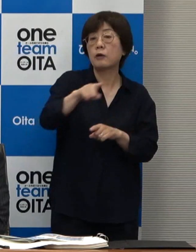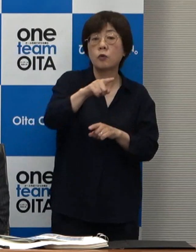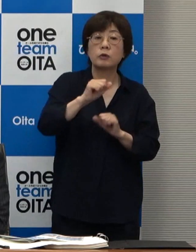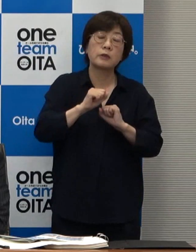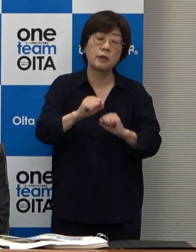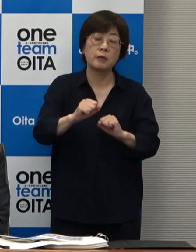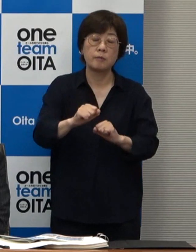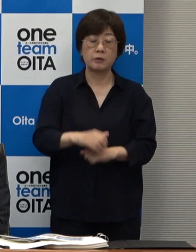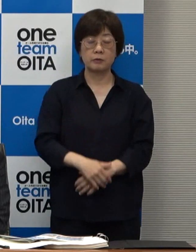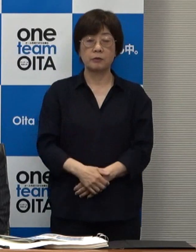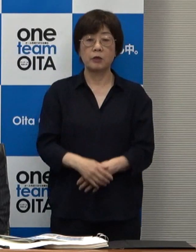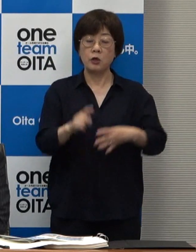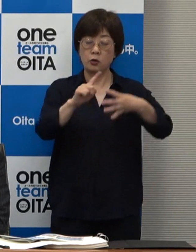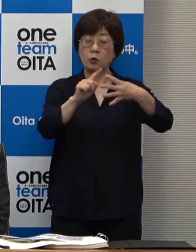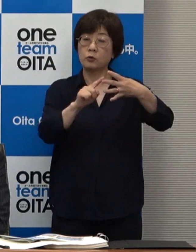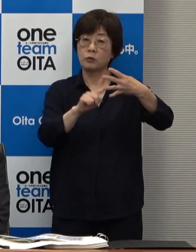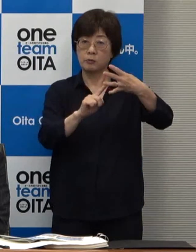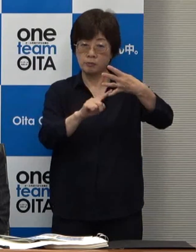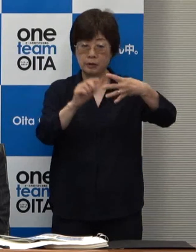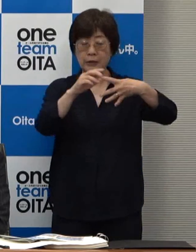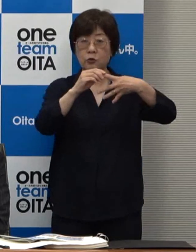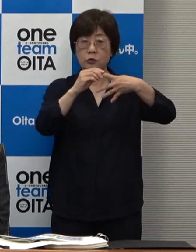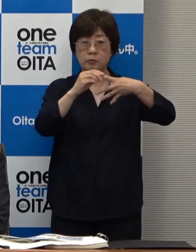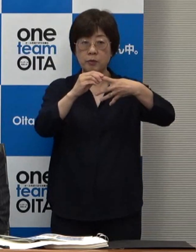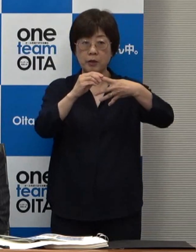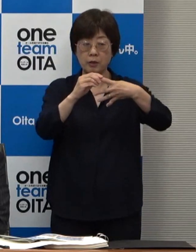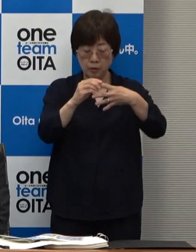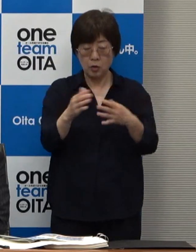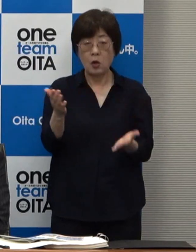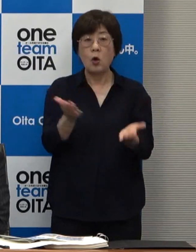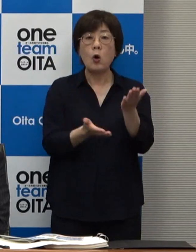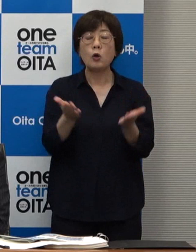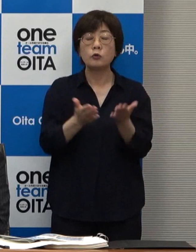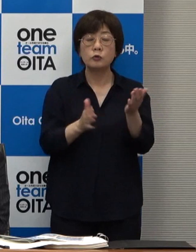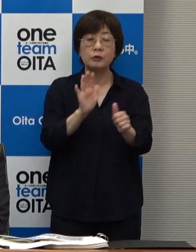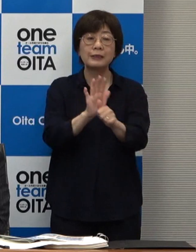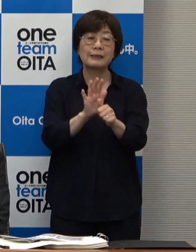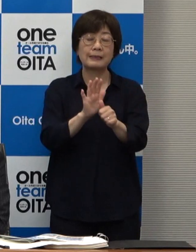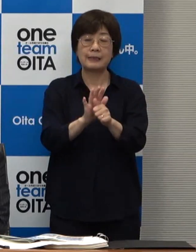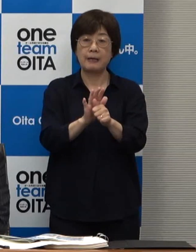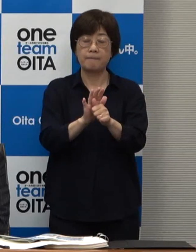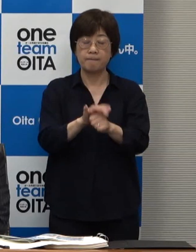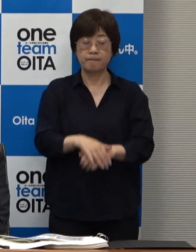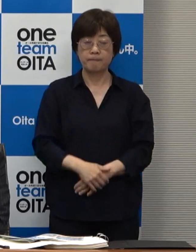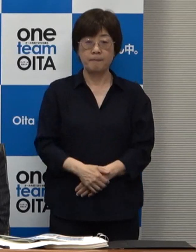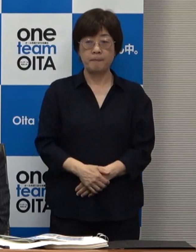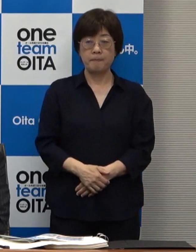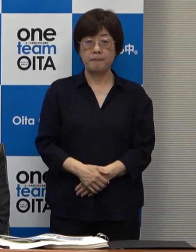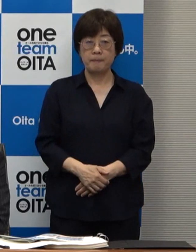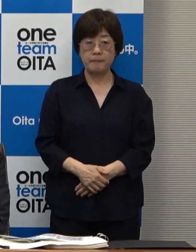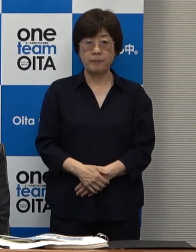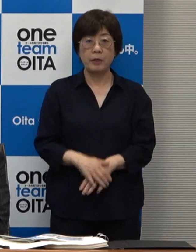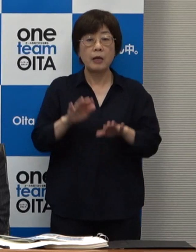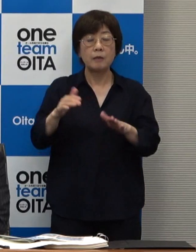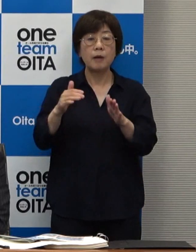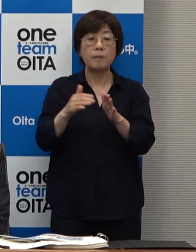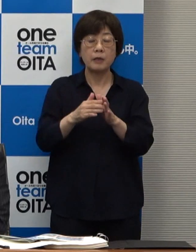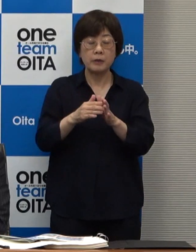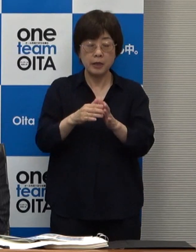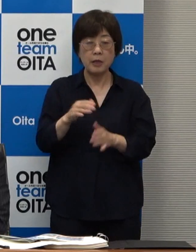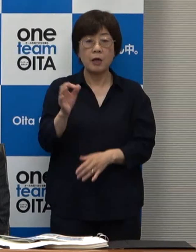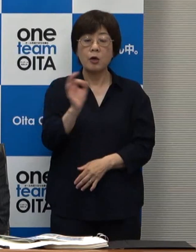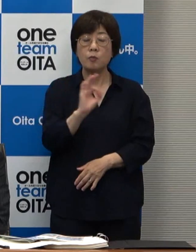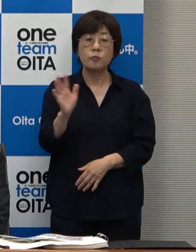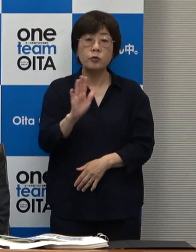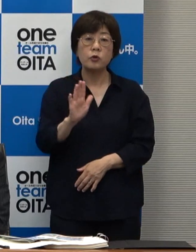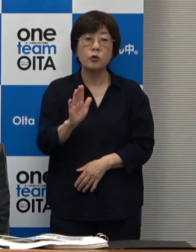上しております。1つ目、大分市ニコニコ保育支援事業で、これまで無償化の対象となっ